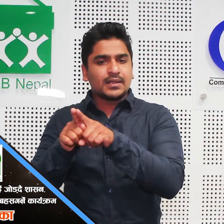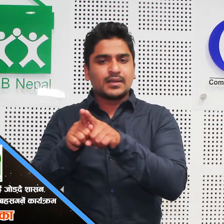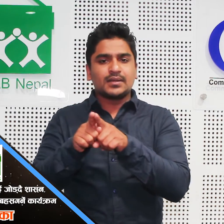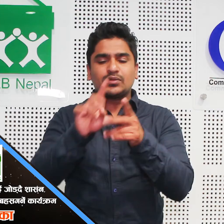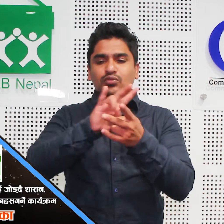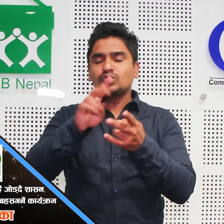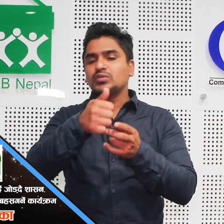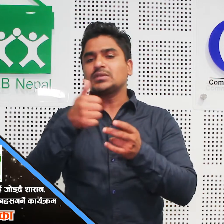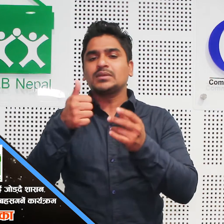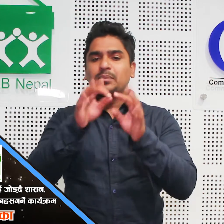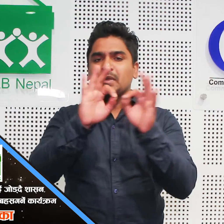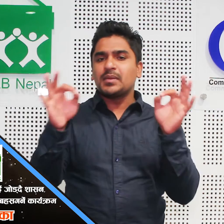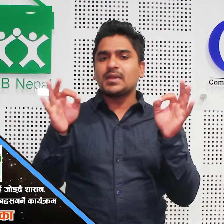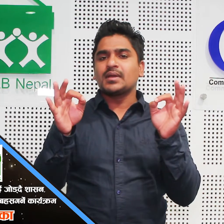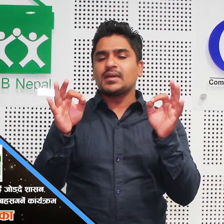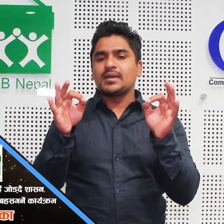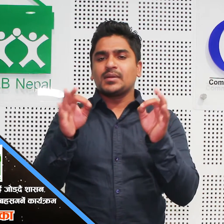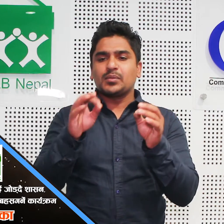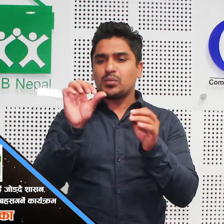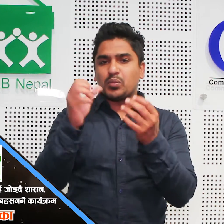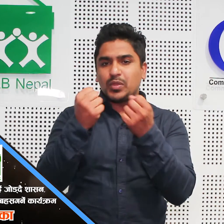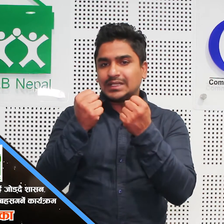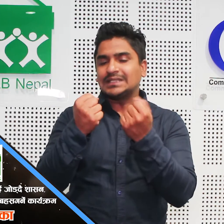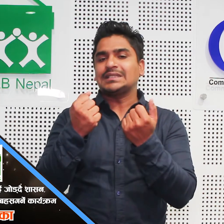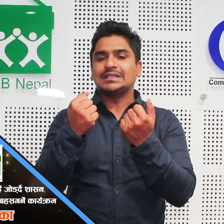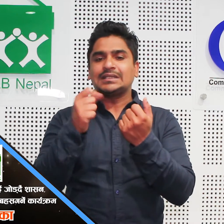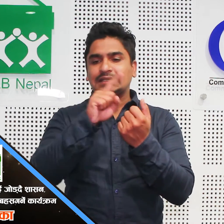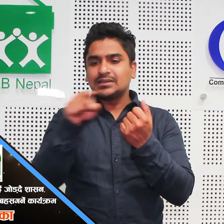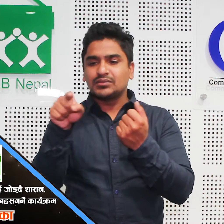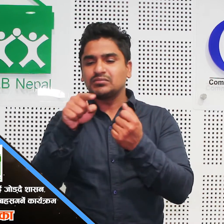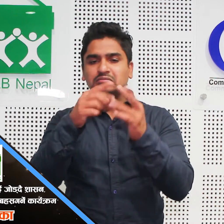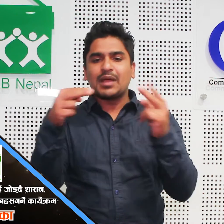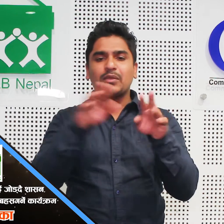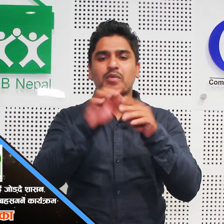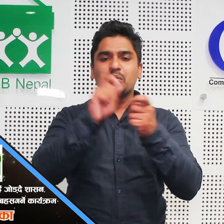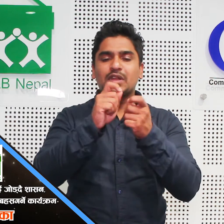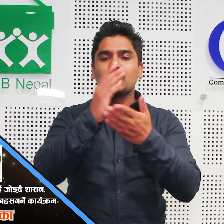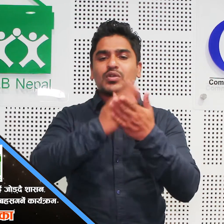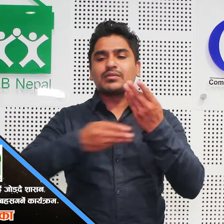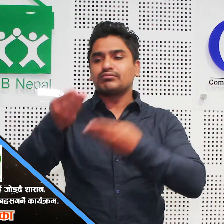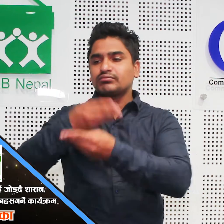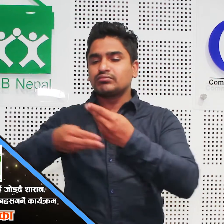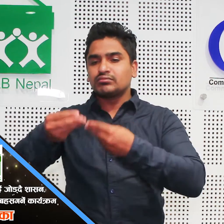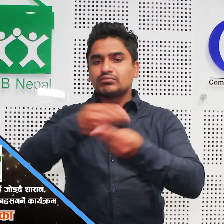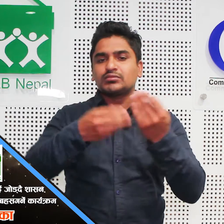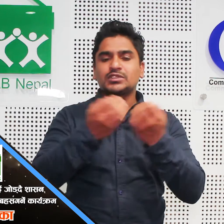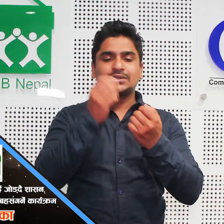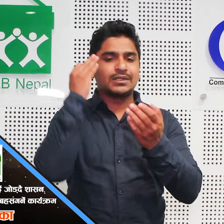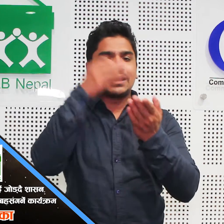गर्न, विभिन्न पनिरहरू छुर्पीहरू बनाएर कसरी मार्केटिङ गर्नेतिर अब ध्यान दिने दिएको छ। कोरोना